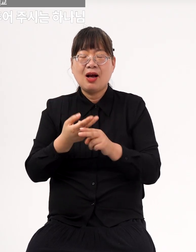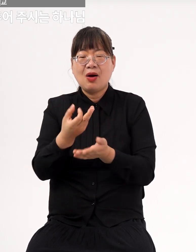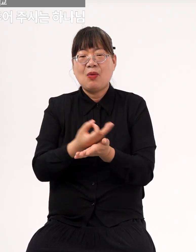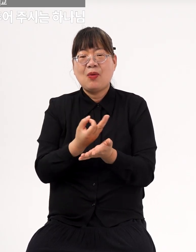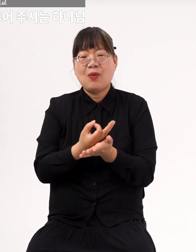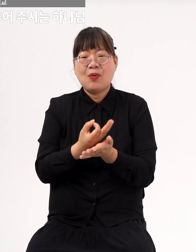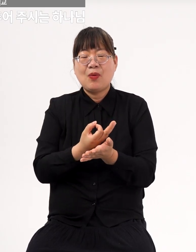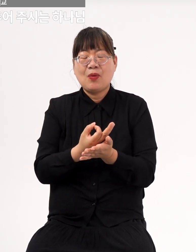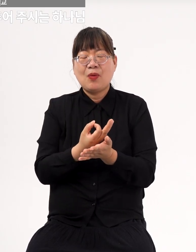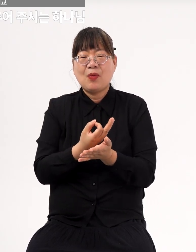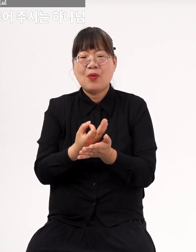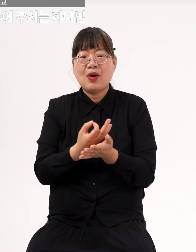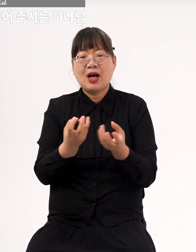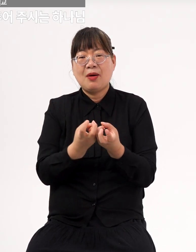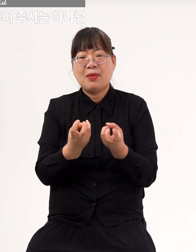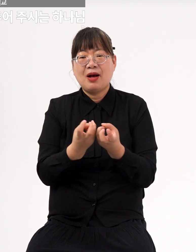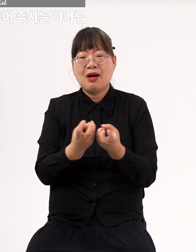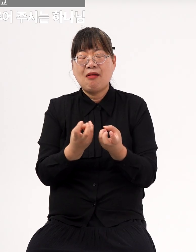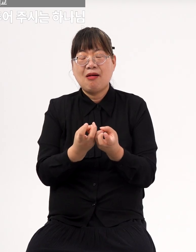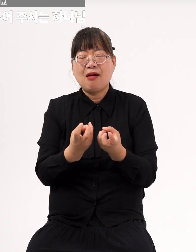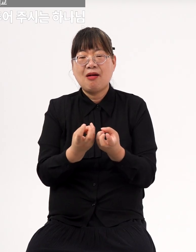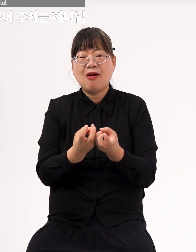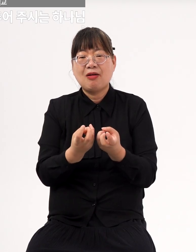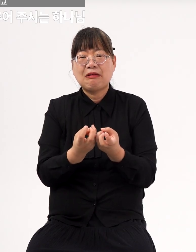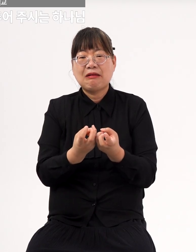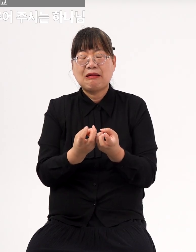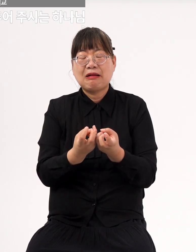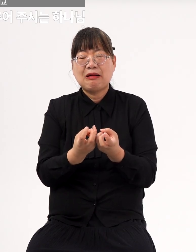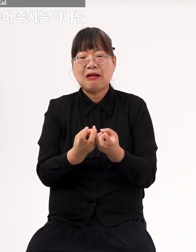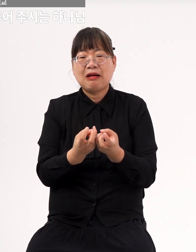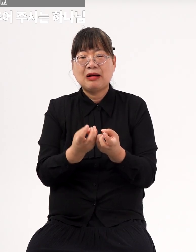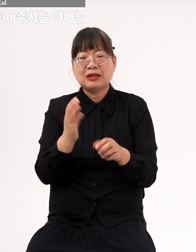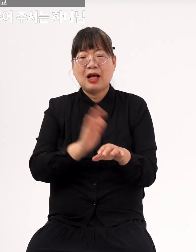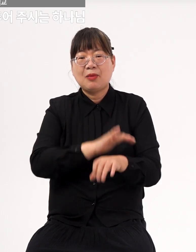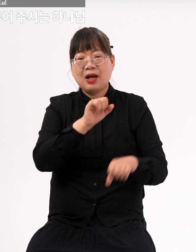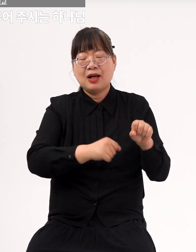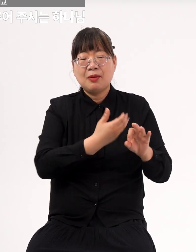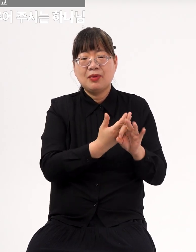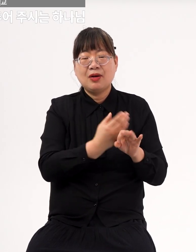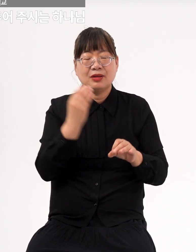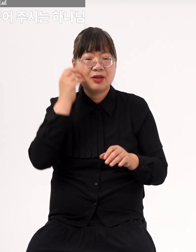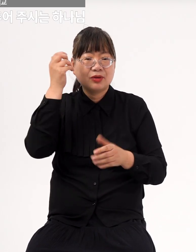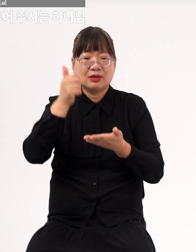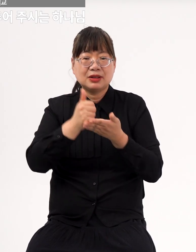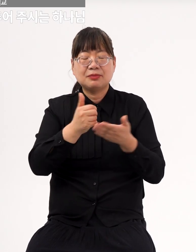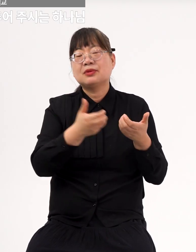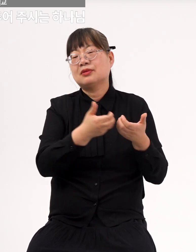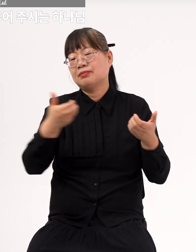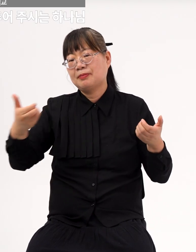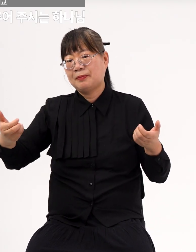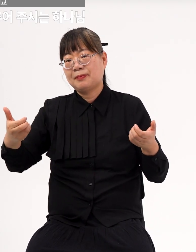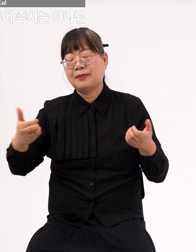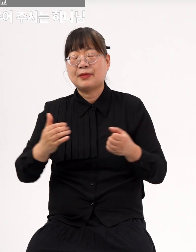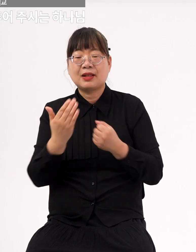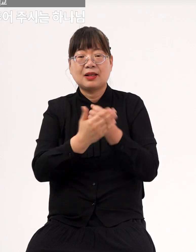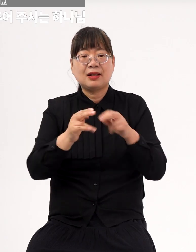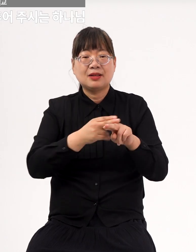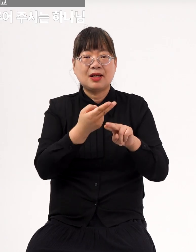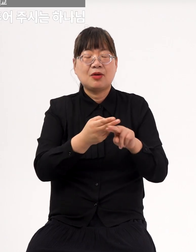버는 수단으로 전락시켜버리면 떠나시는 거예요. 그